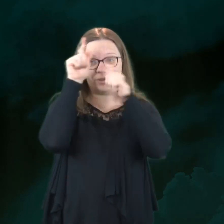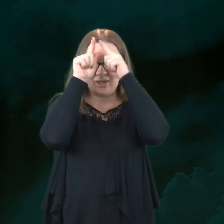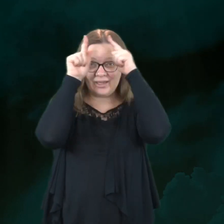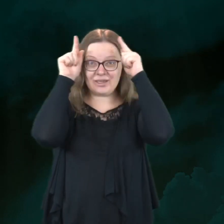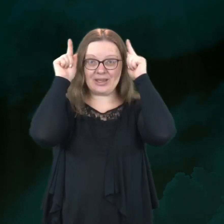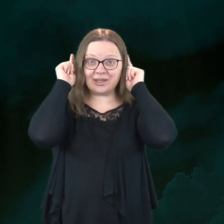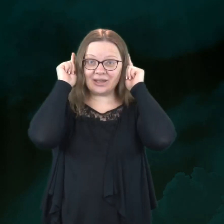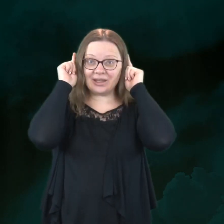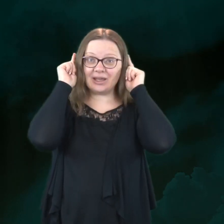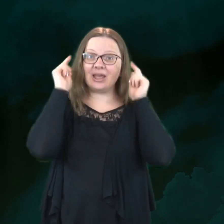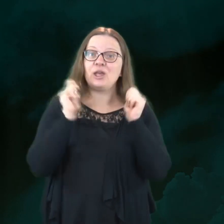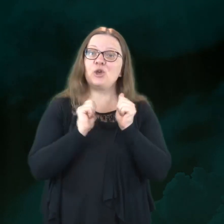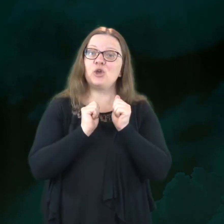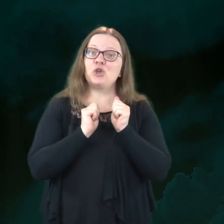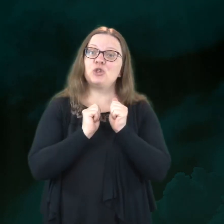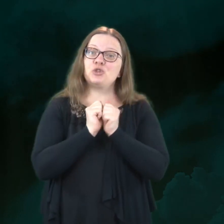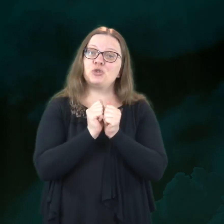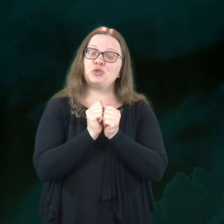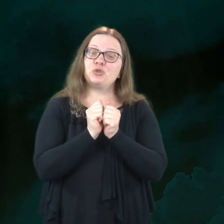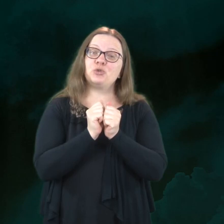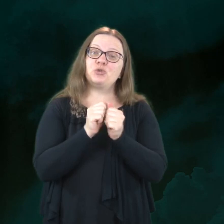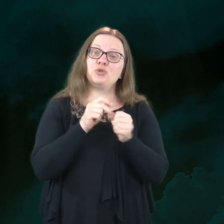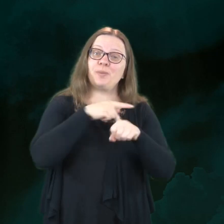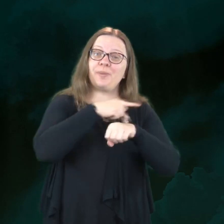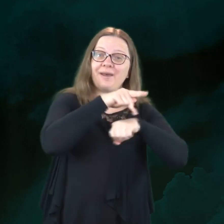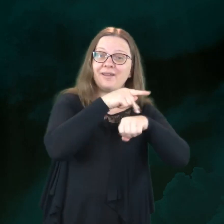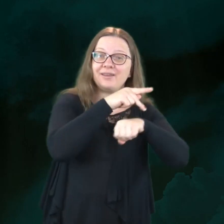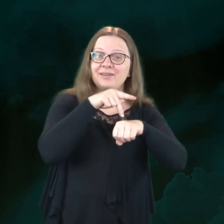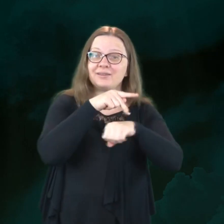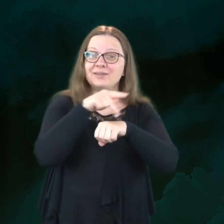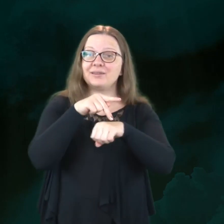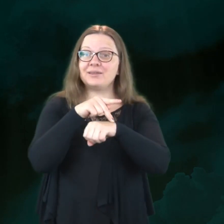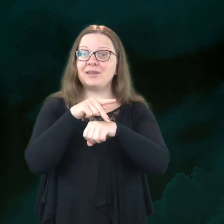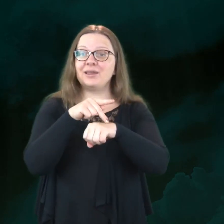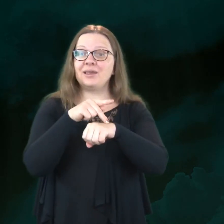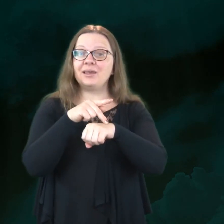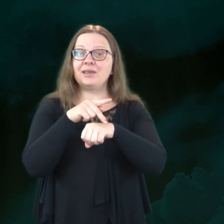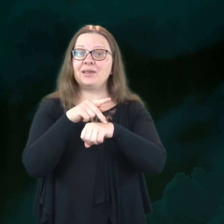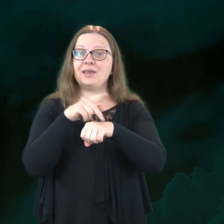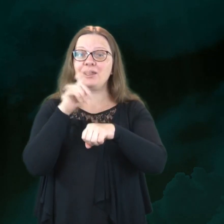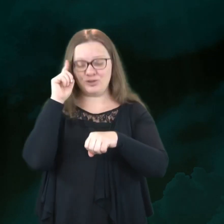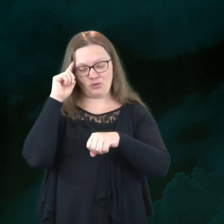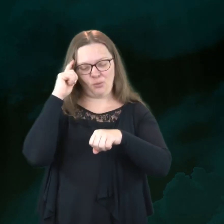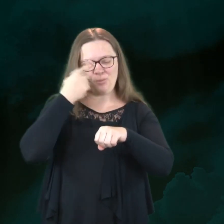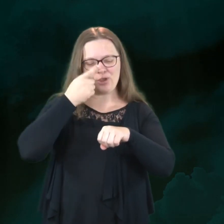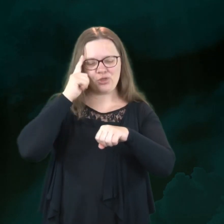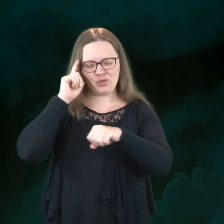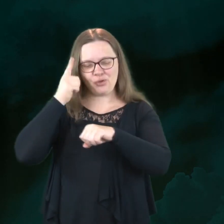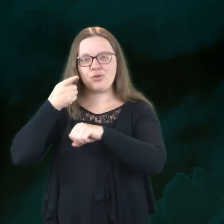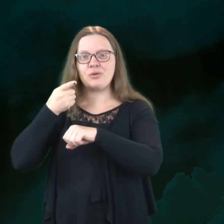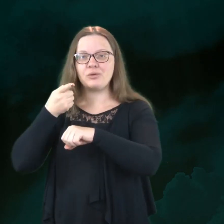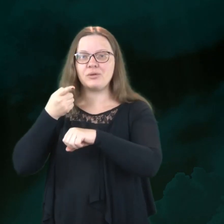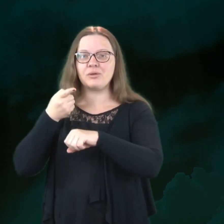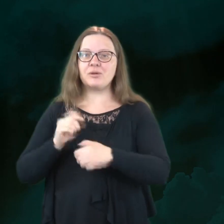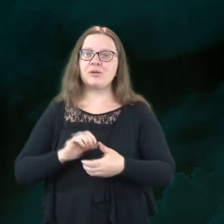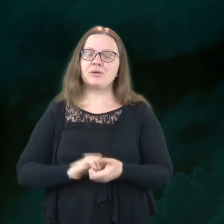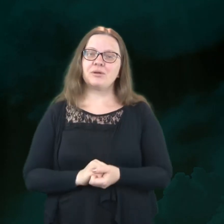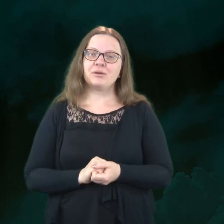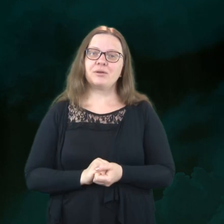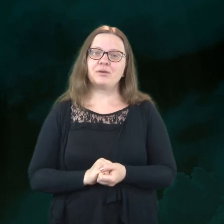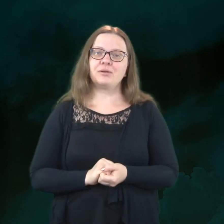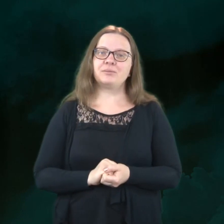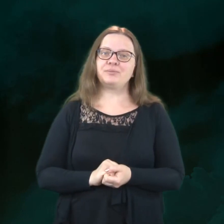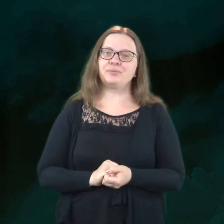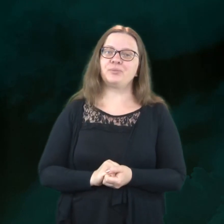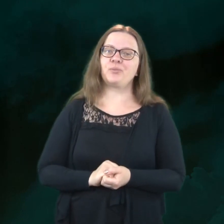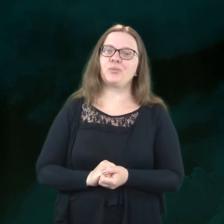dos países em que ele conquistou. Essa mistura, né, se tornou hoje é o